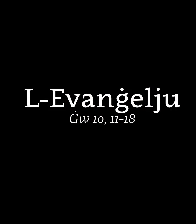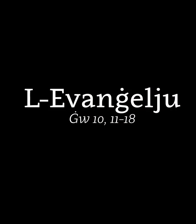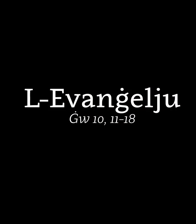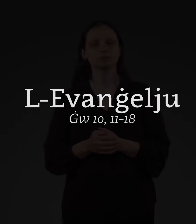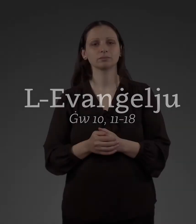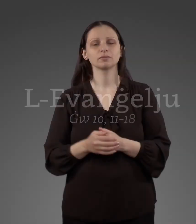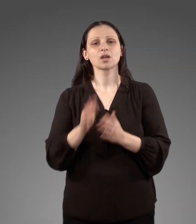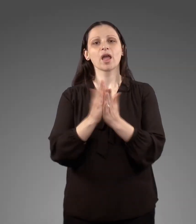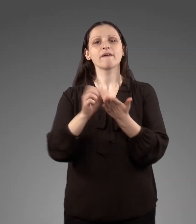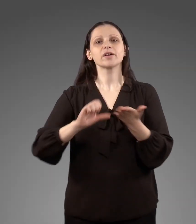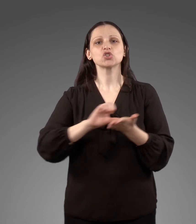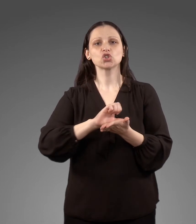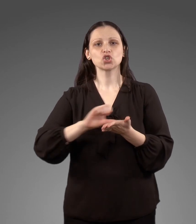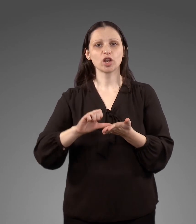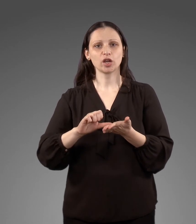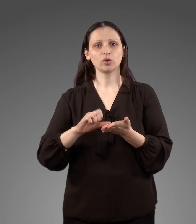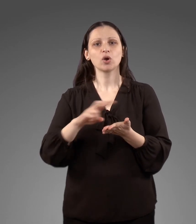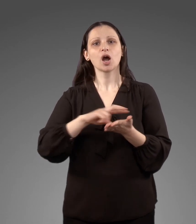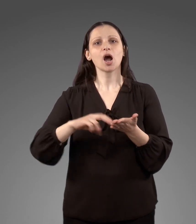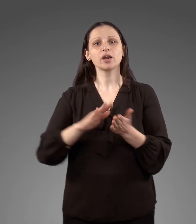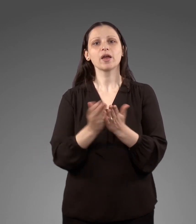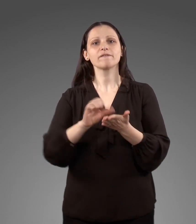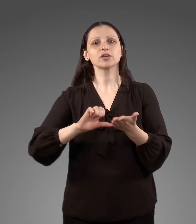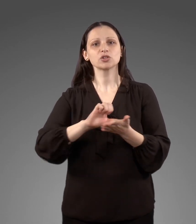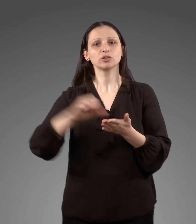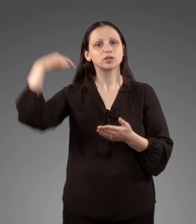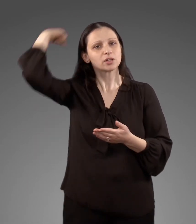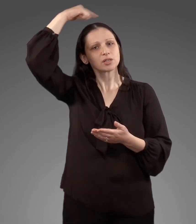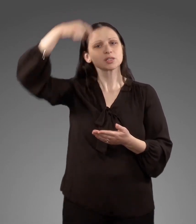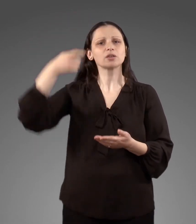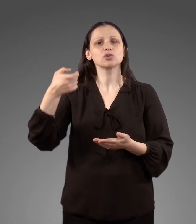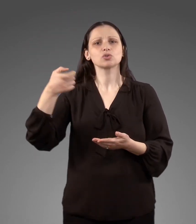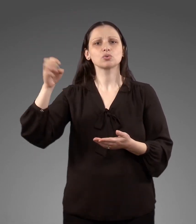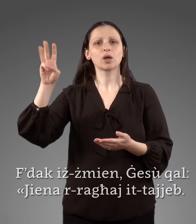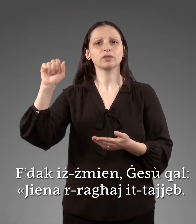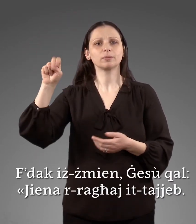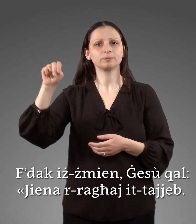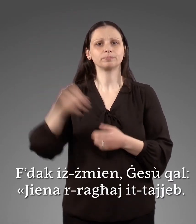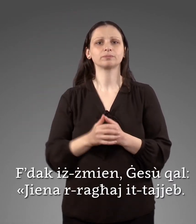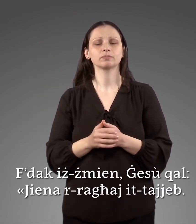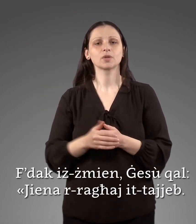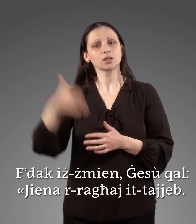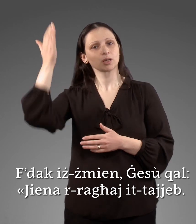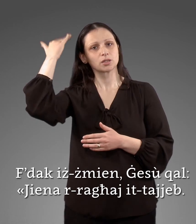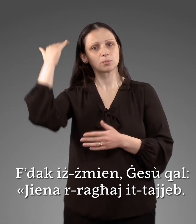Evangelju Għarim mill-Evanġelju skont sanġwan B'dak iżmin ġesu qal